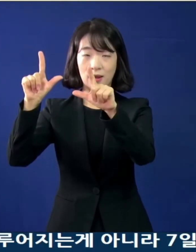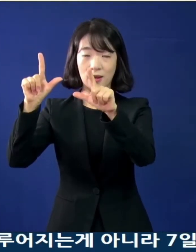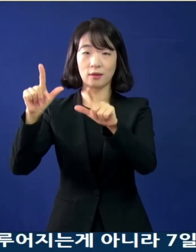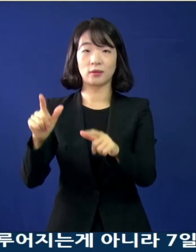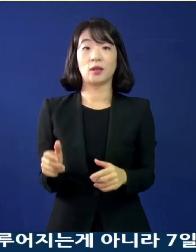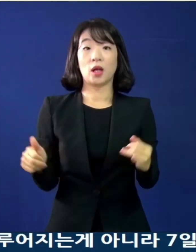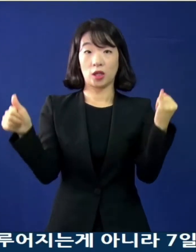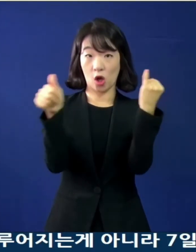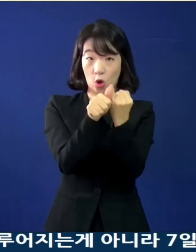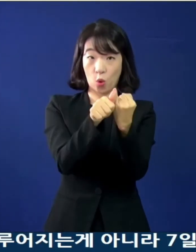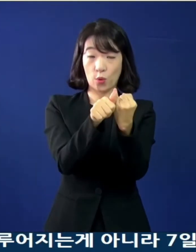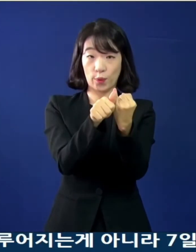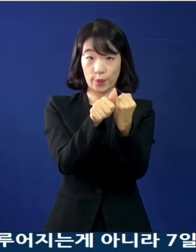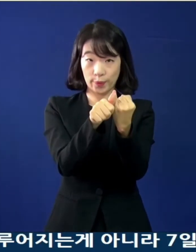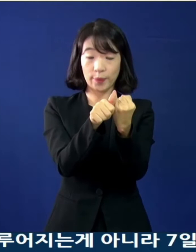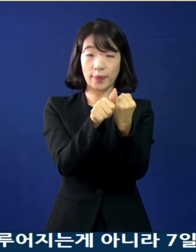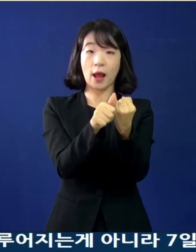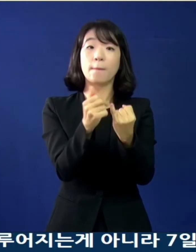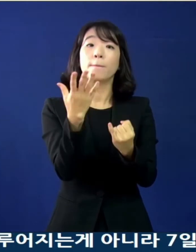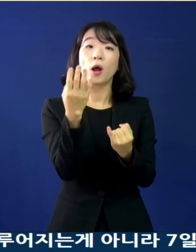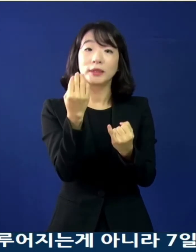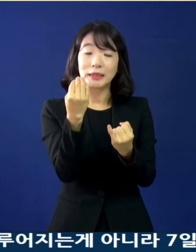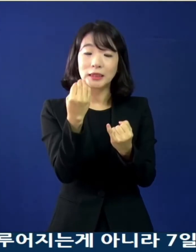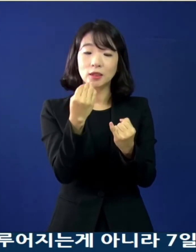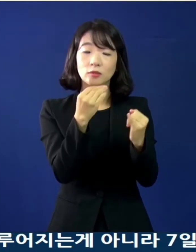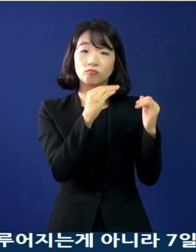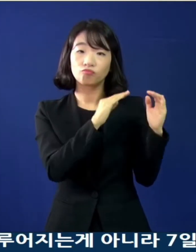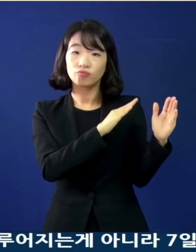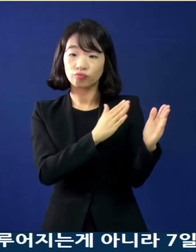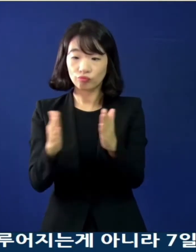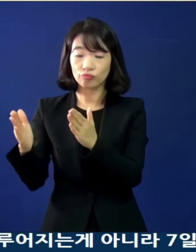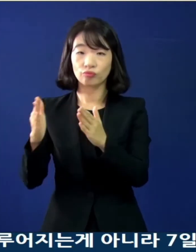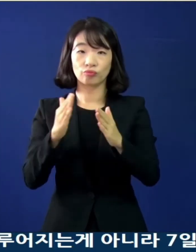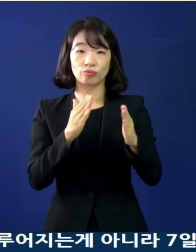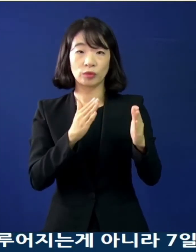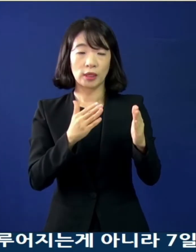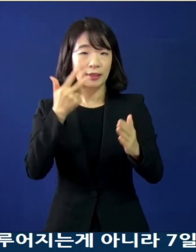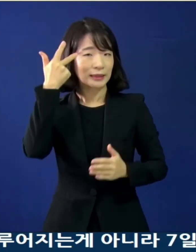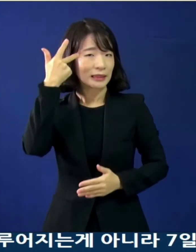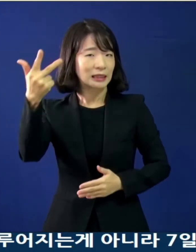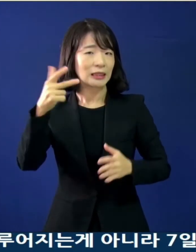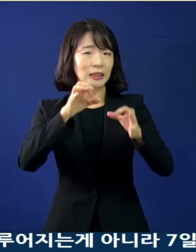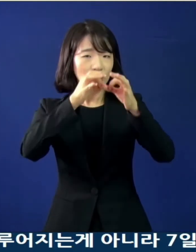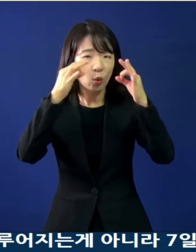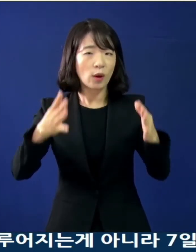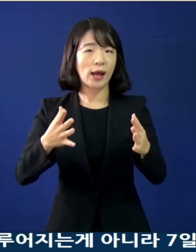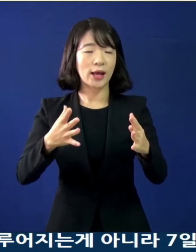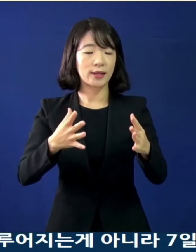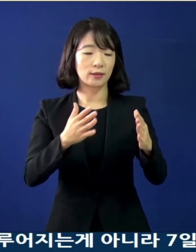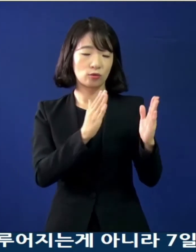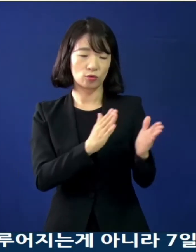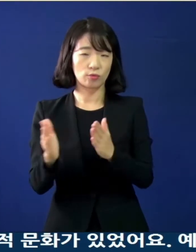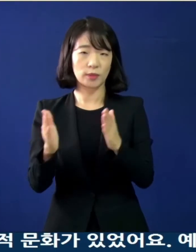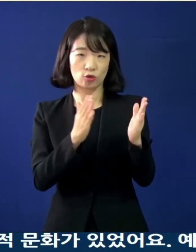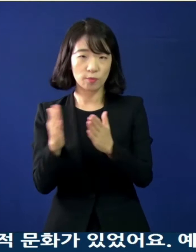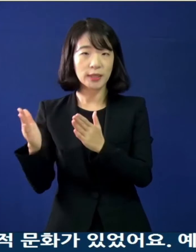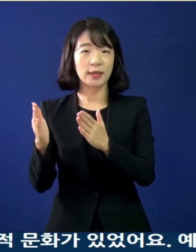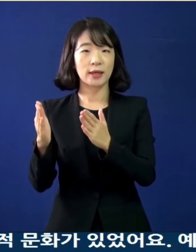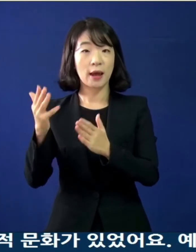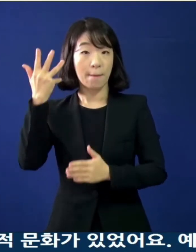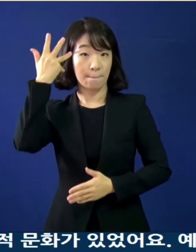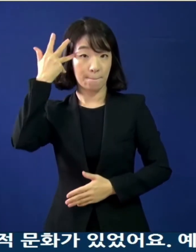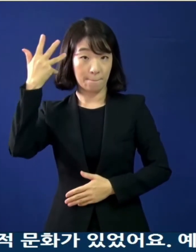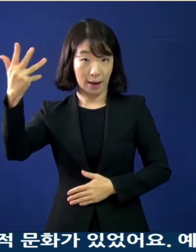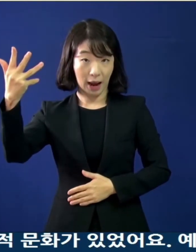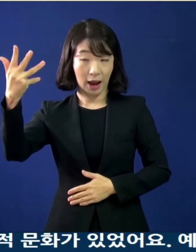결혼 예식이 며칠간 진행이 되냐면 7일간 진행이 됩니다. 그리고 8일째 신부의